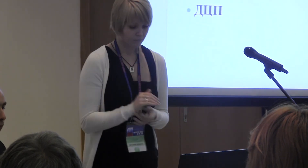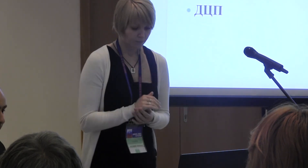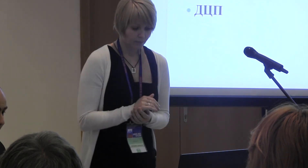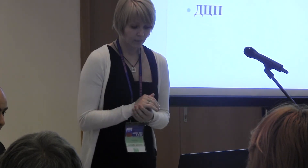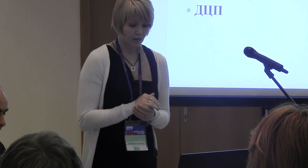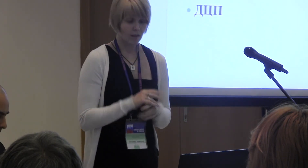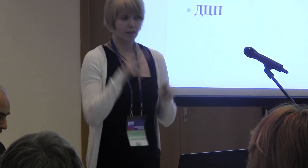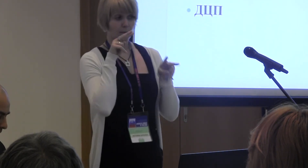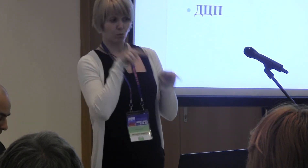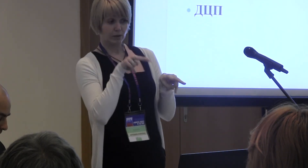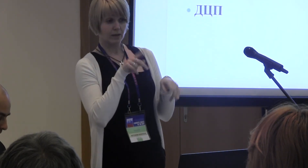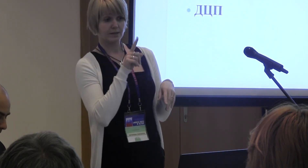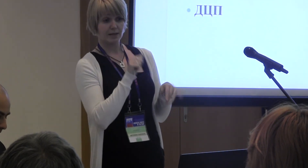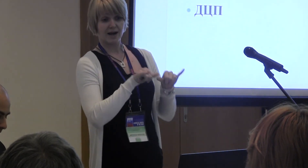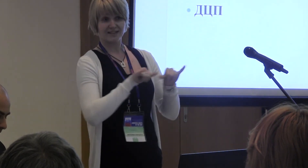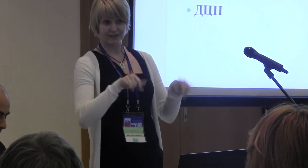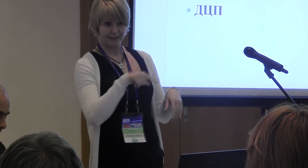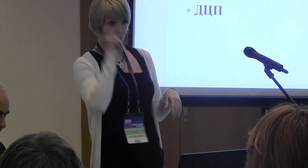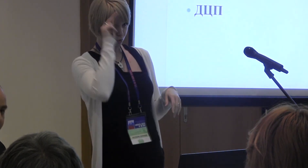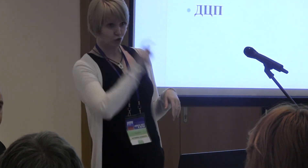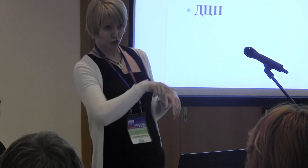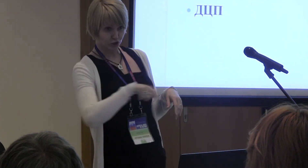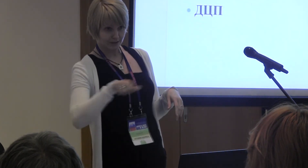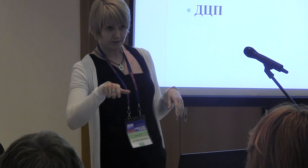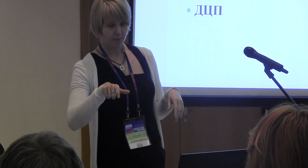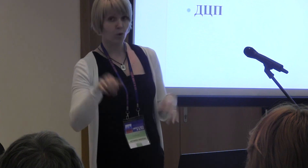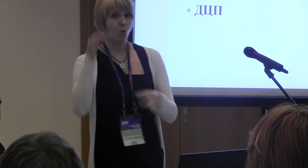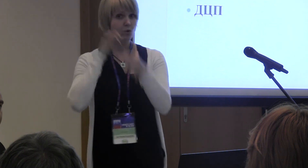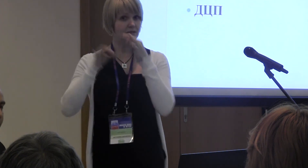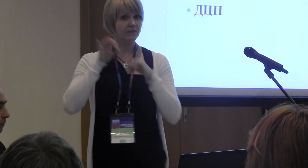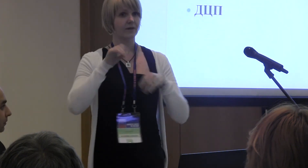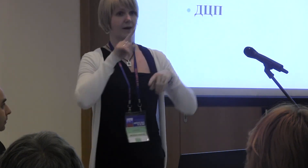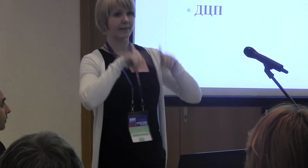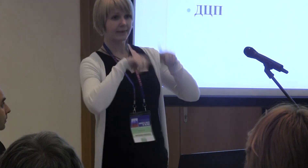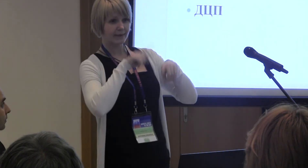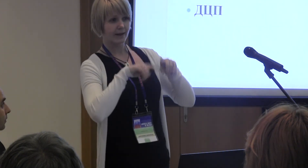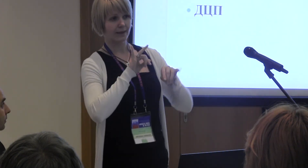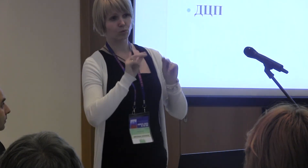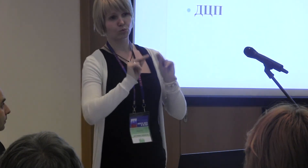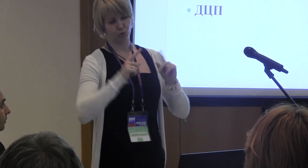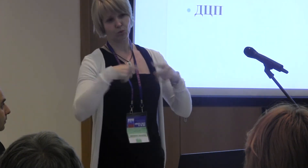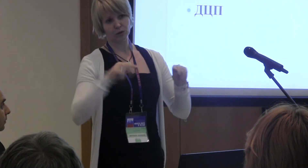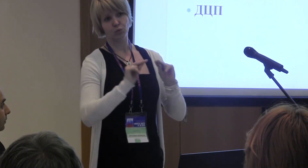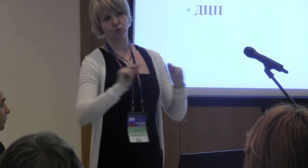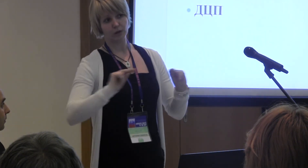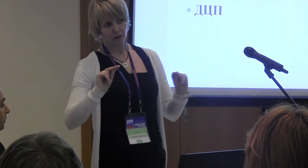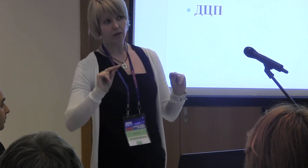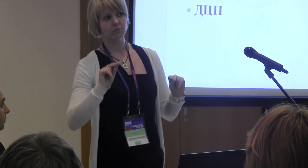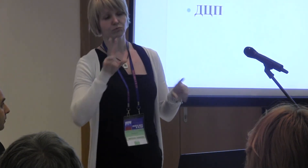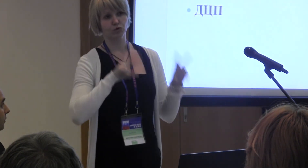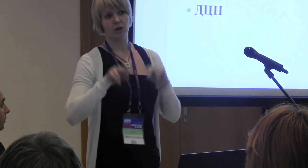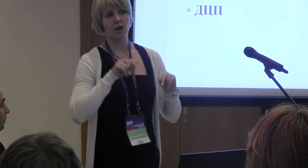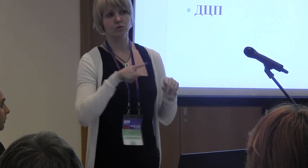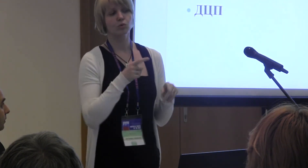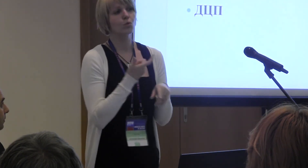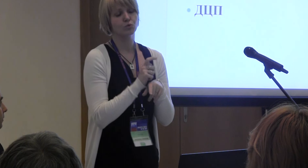работаю немного больше 7 лет. Я наблюдаю за развитием учащихся, а также